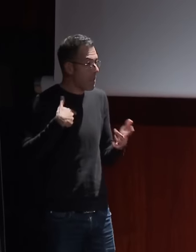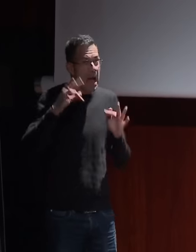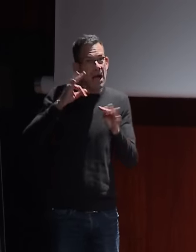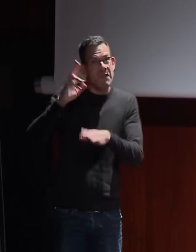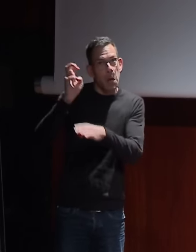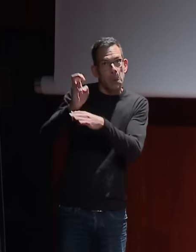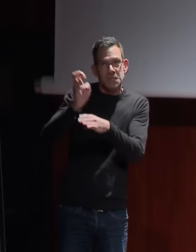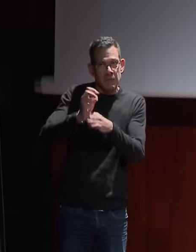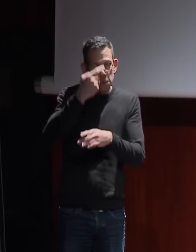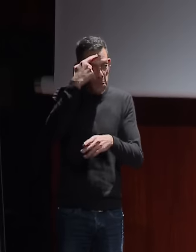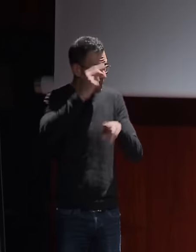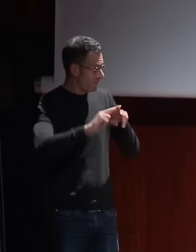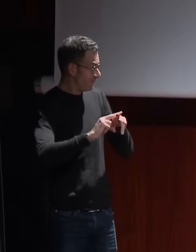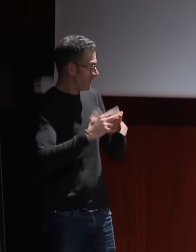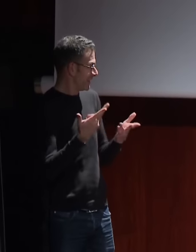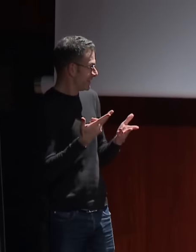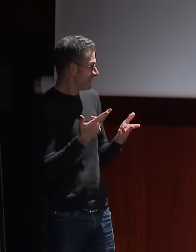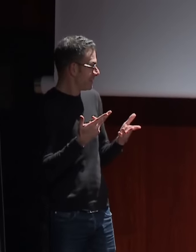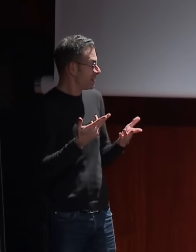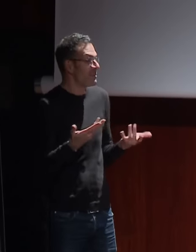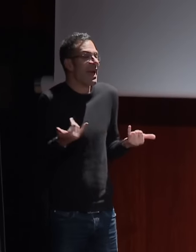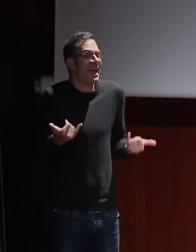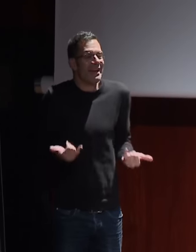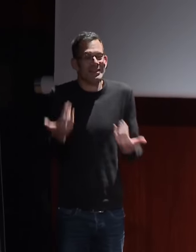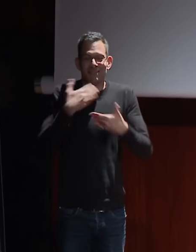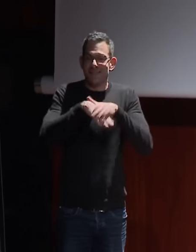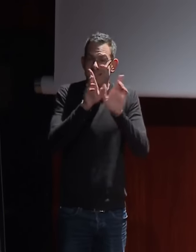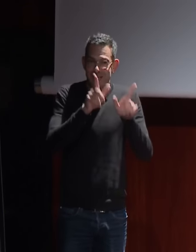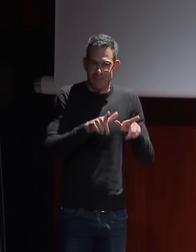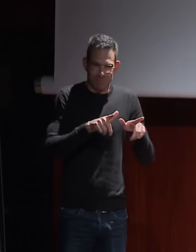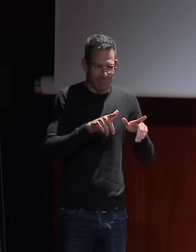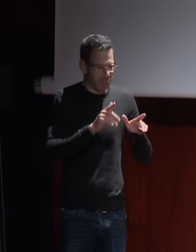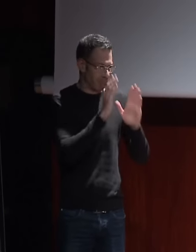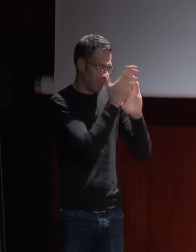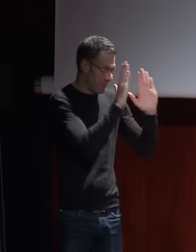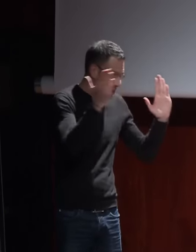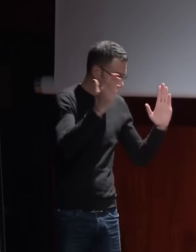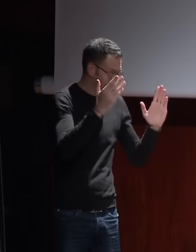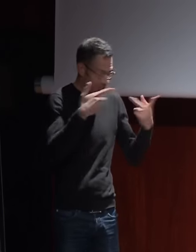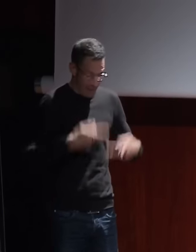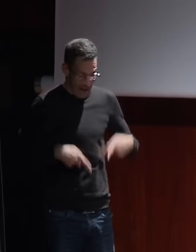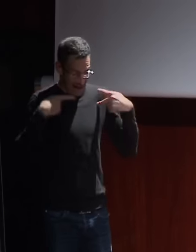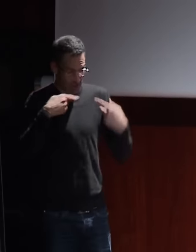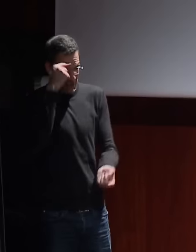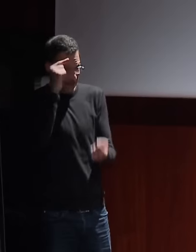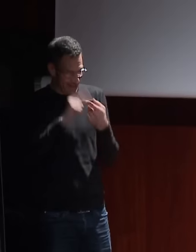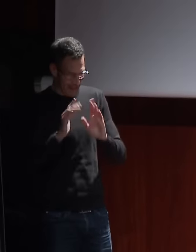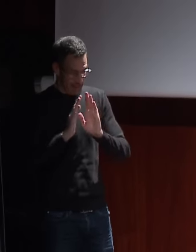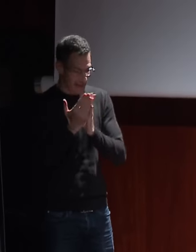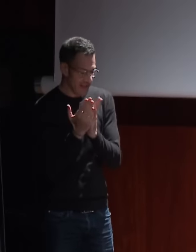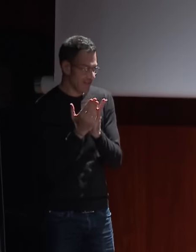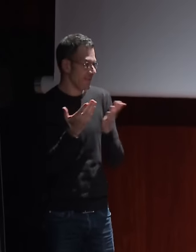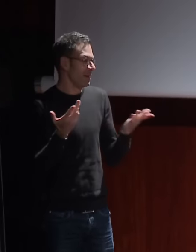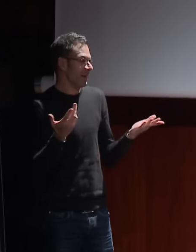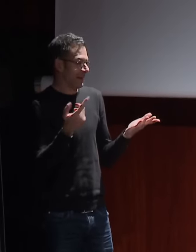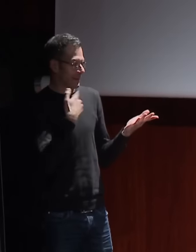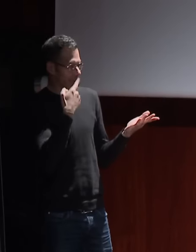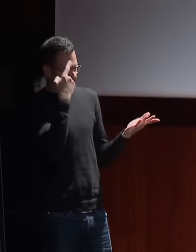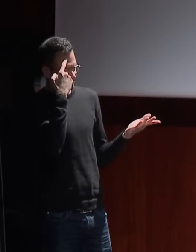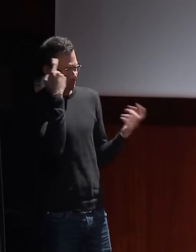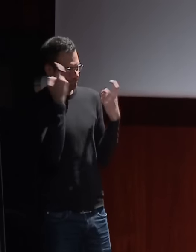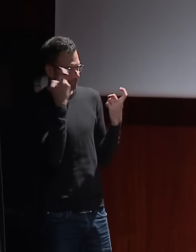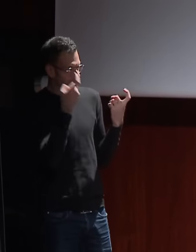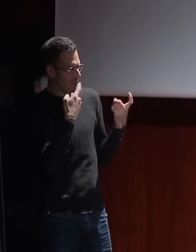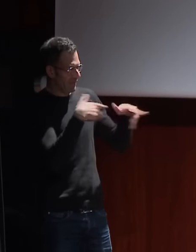conservation. Mais comme on est dans une bibliothèque et qu'on est aussi dans une après-midi histoire du livre, évidemment, tout ce qui va être vidéo et ainsi de suite, ça va poser quand